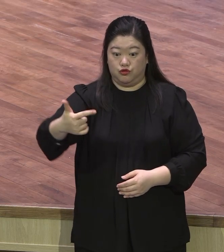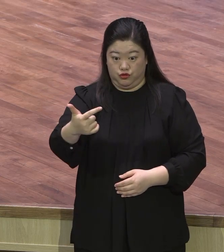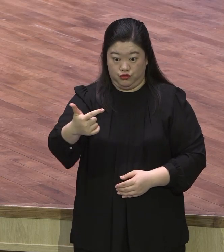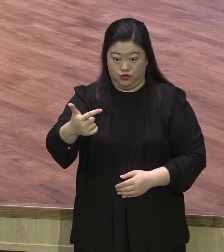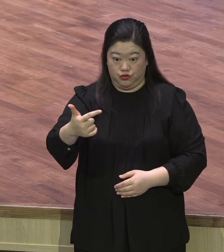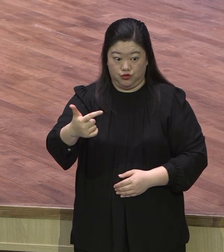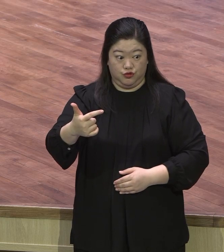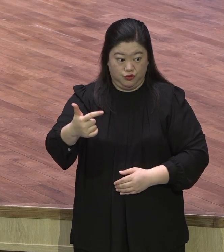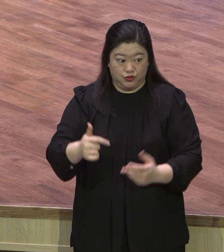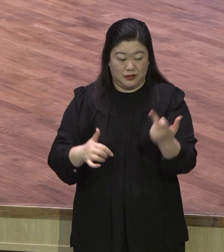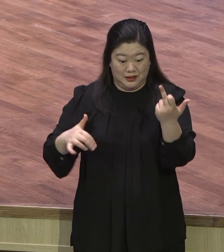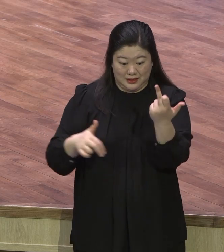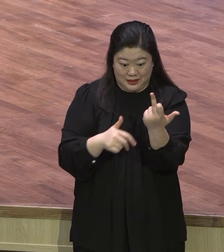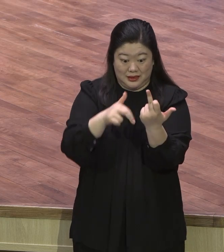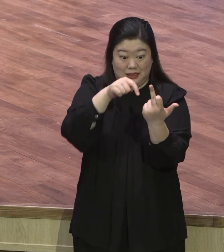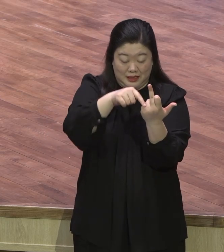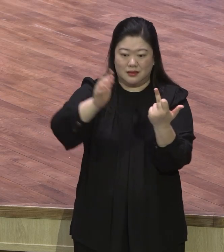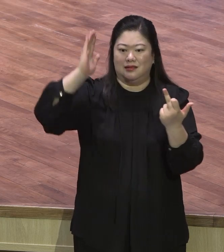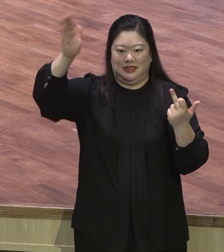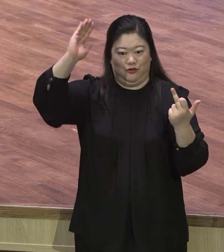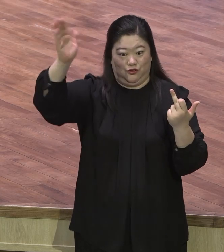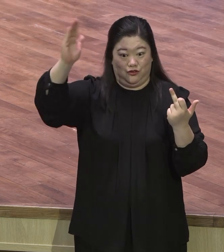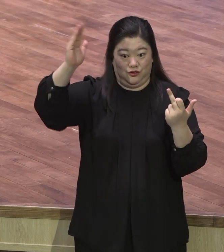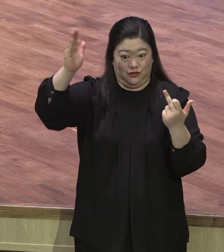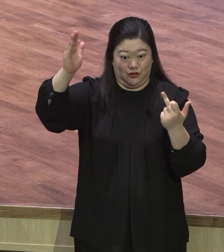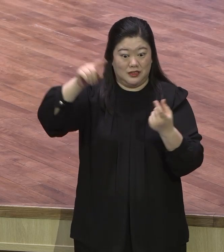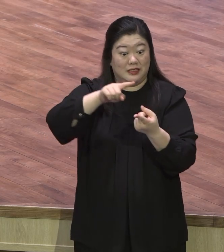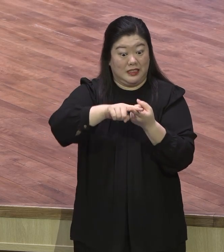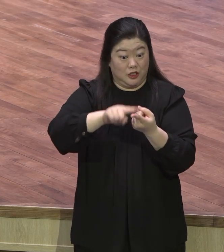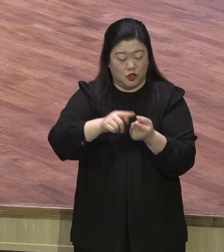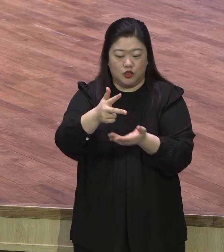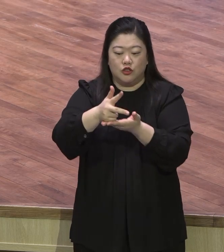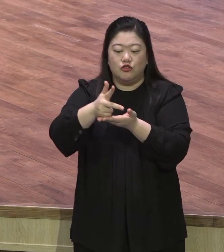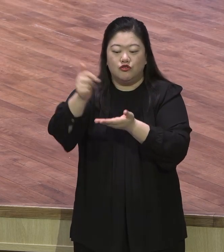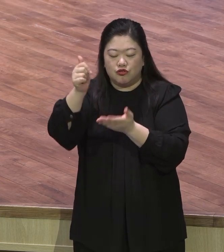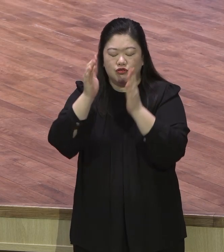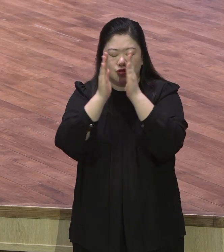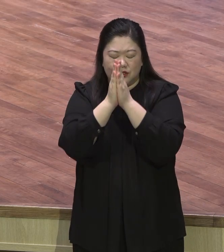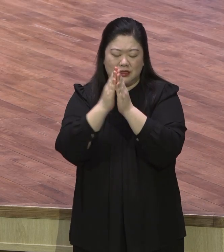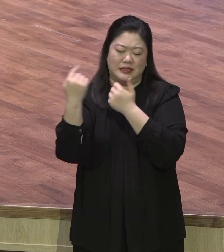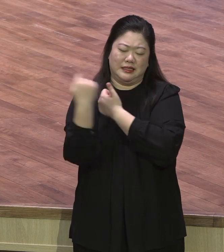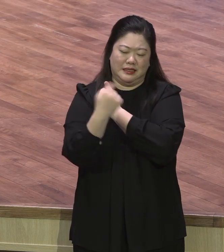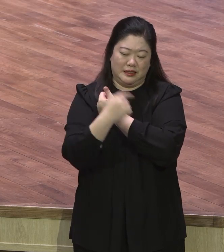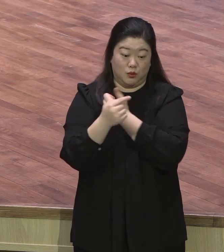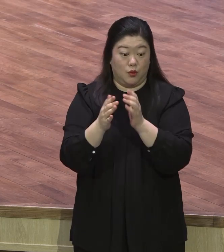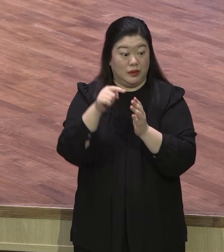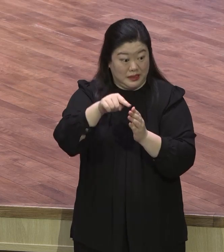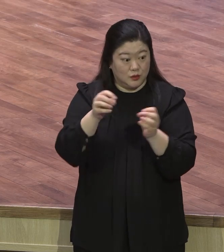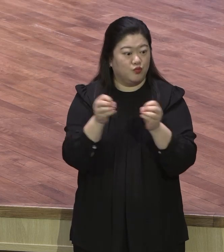예수님께서 제자들에게 어떻게 기도할